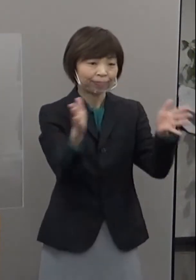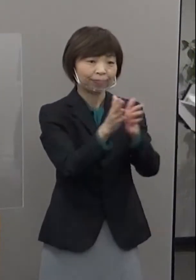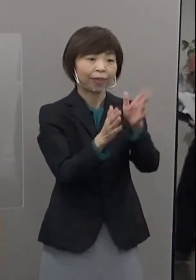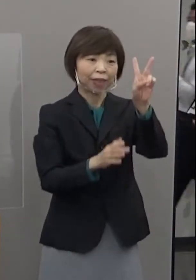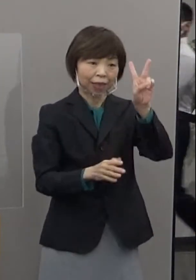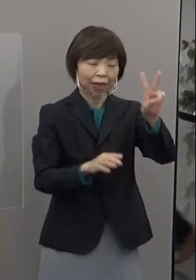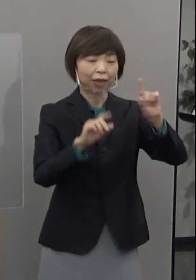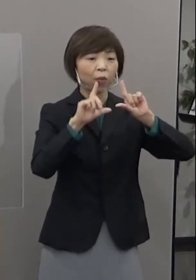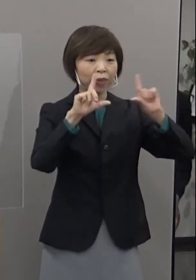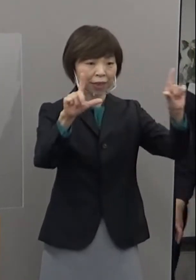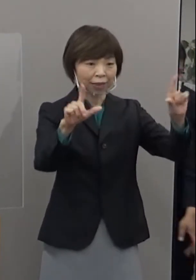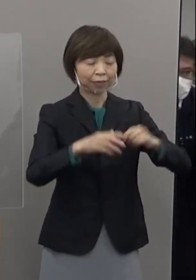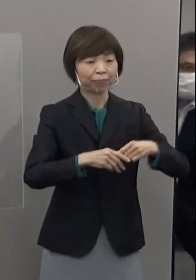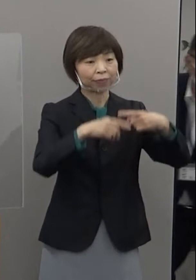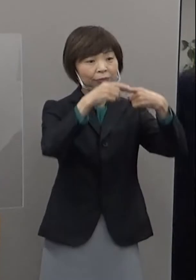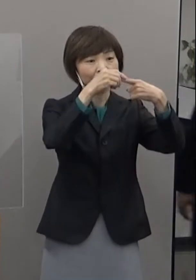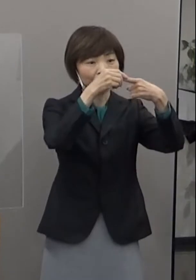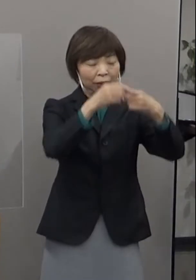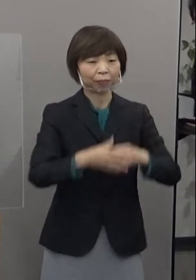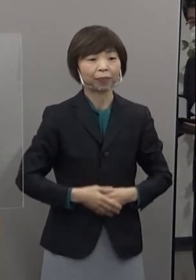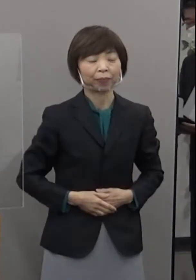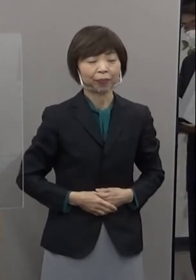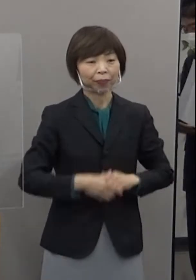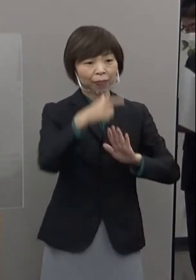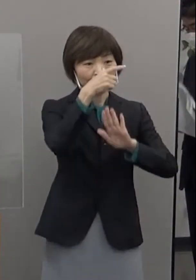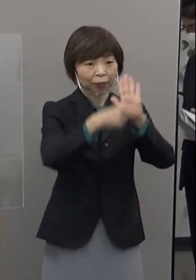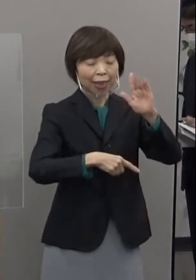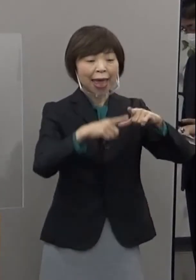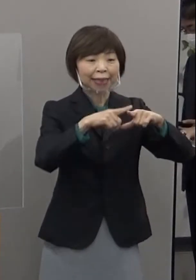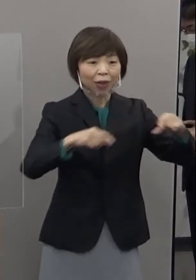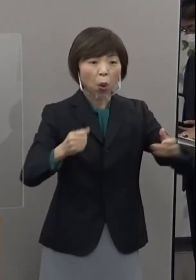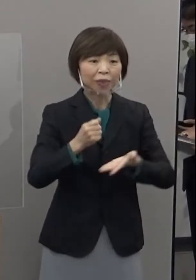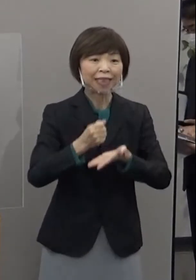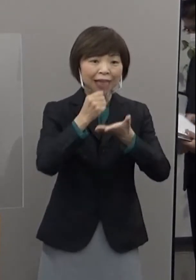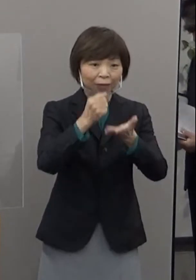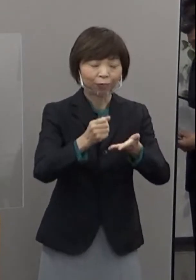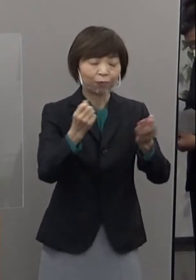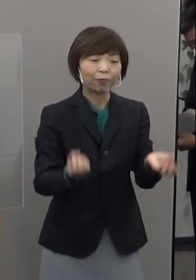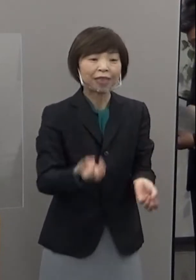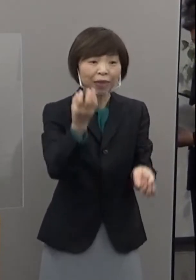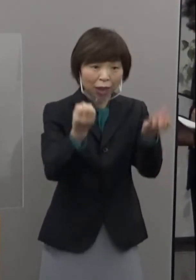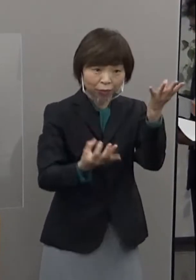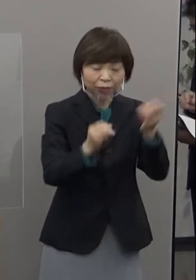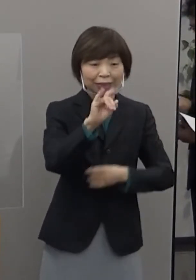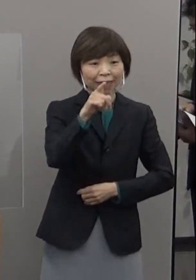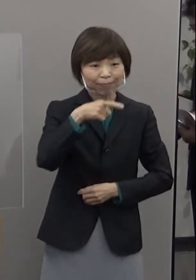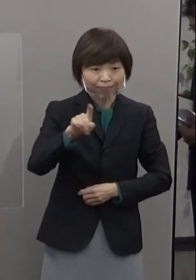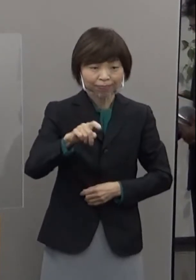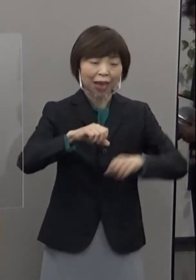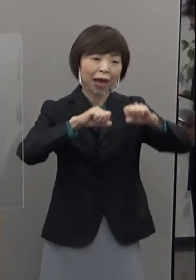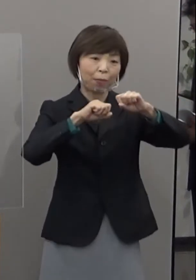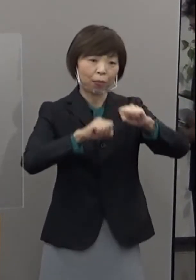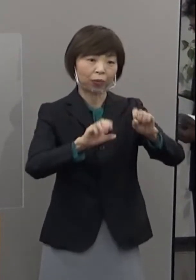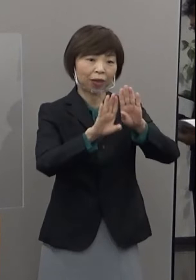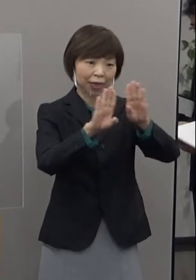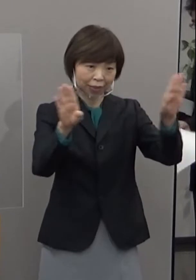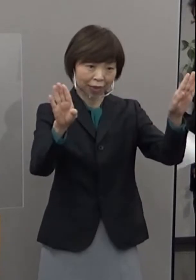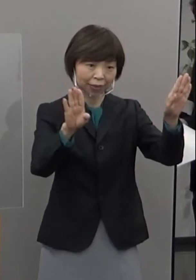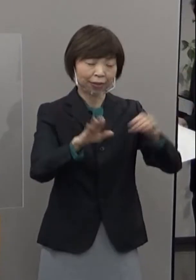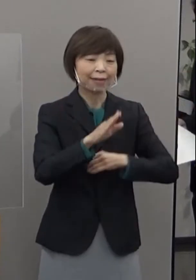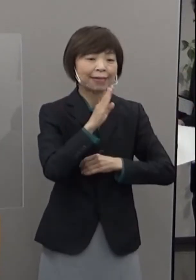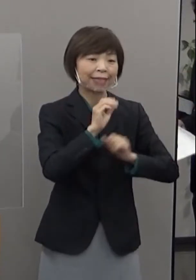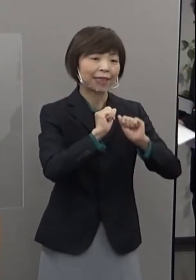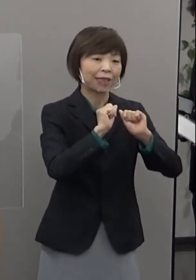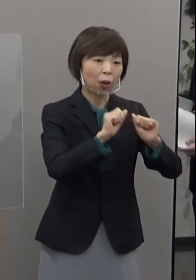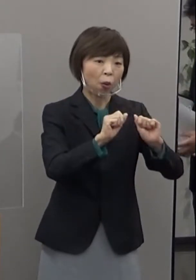。それでは1件目、日本遺産フェスティバル in 関門の開催及び実行委員